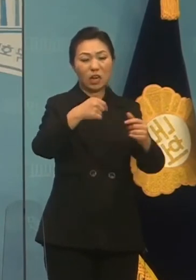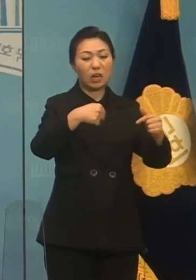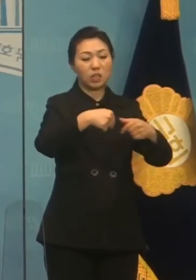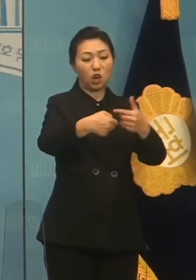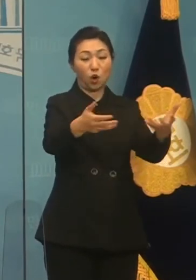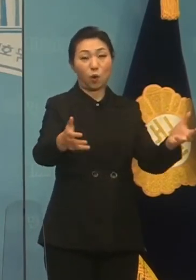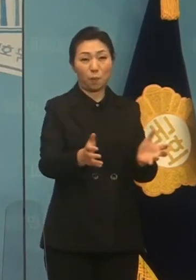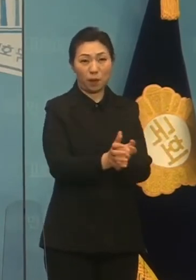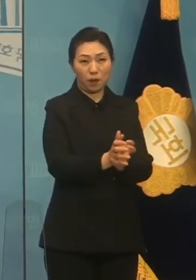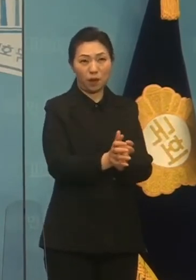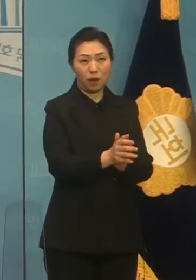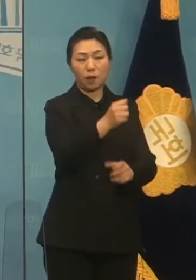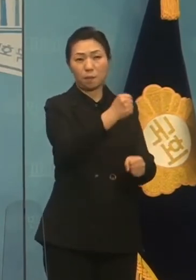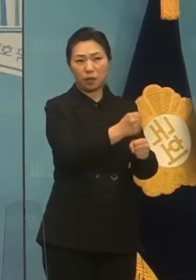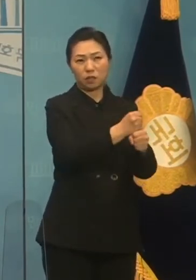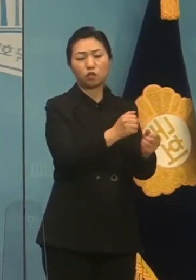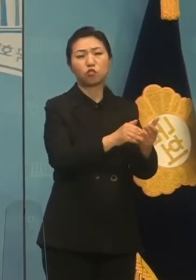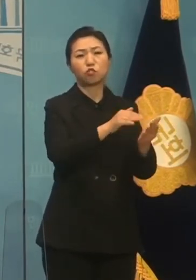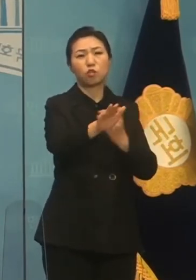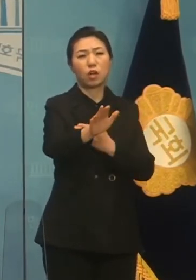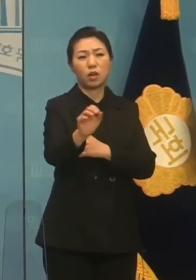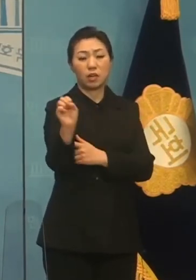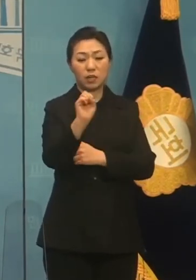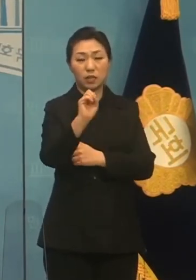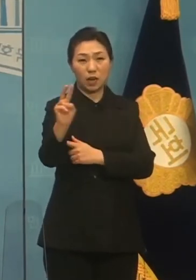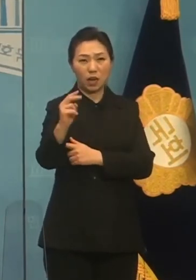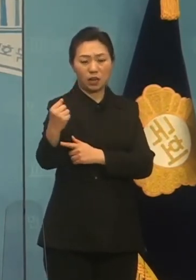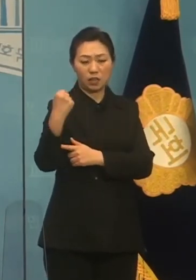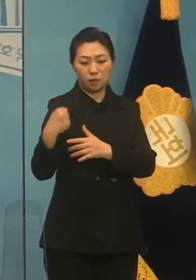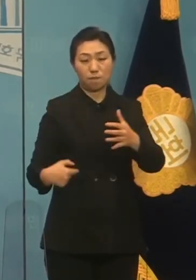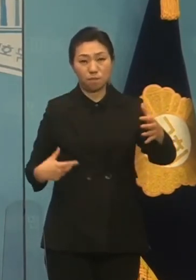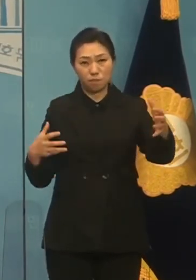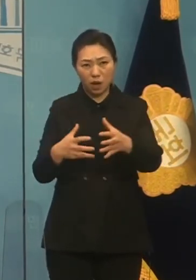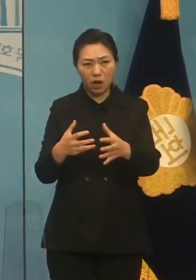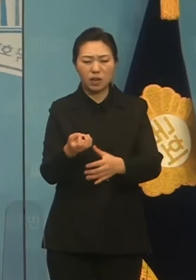범야권 대통합을 추진하는 일환이 되겠습니다.